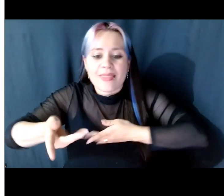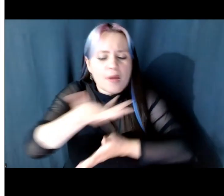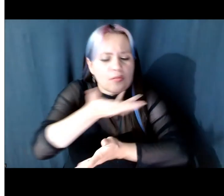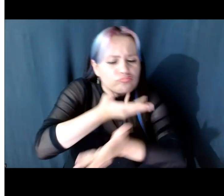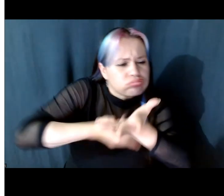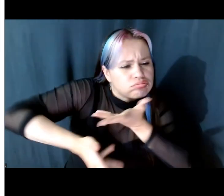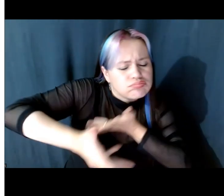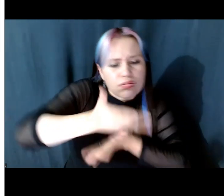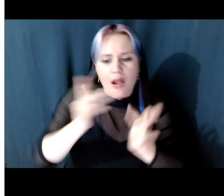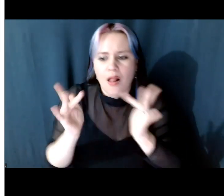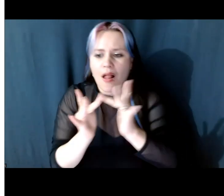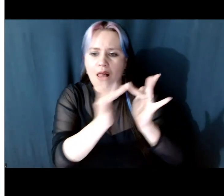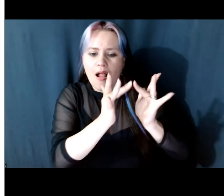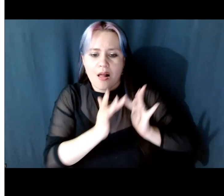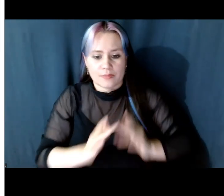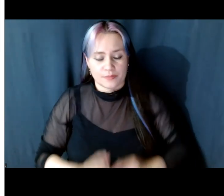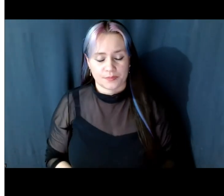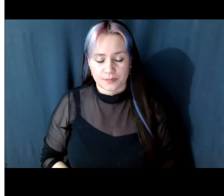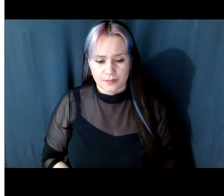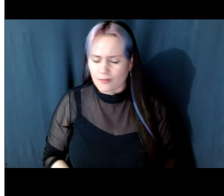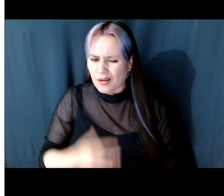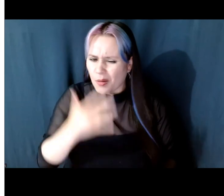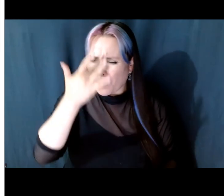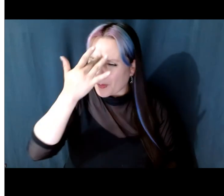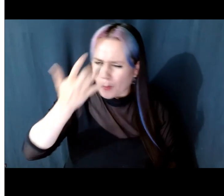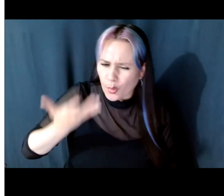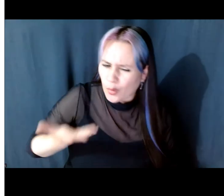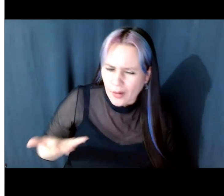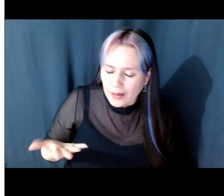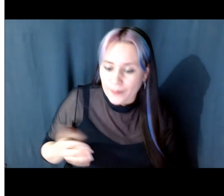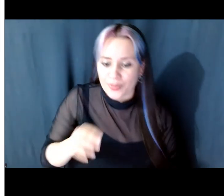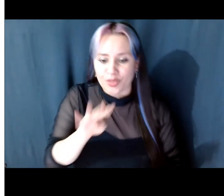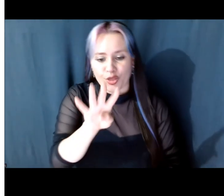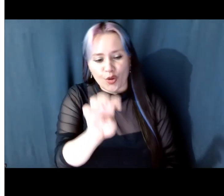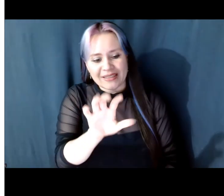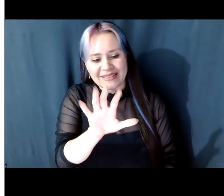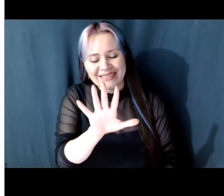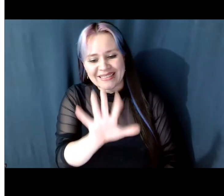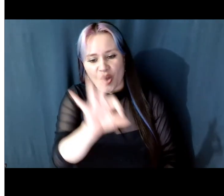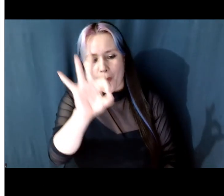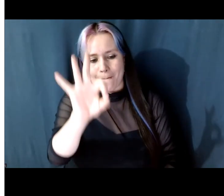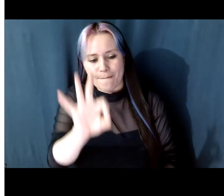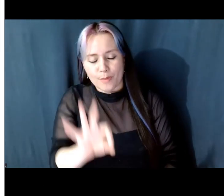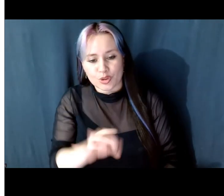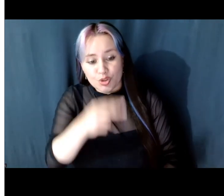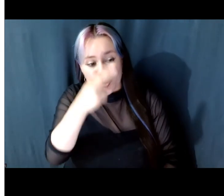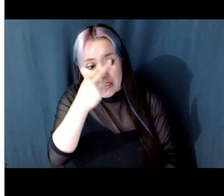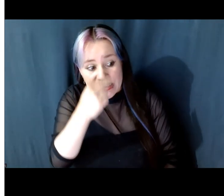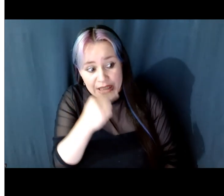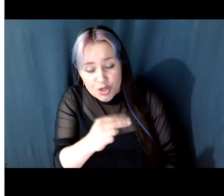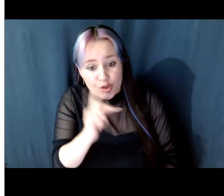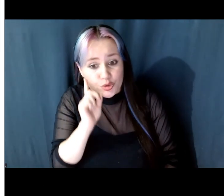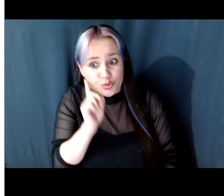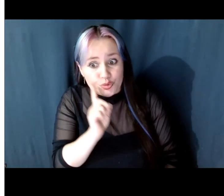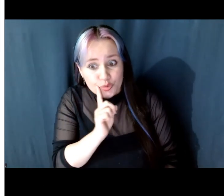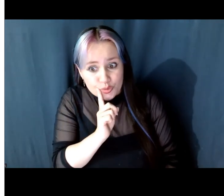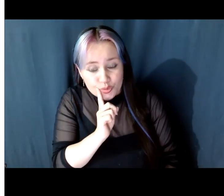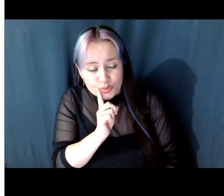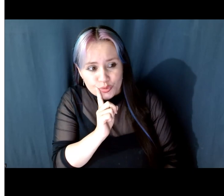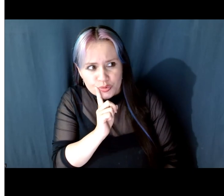el riesgo a que sigan creciendo con falta de oportunidades para desarrollar su mejor comunicación e identidad de